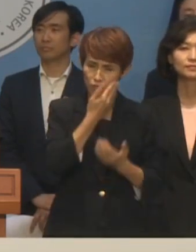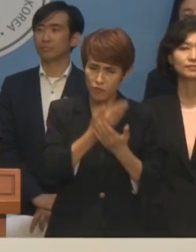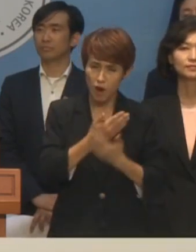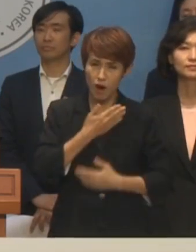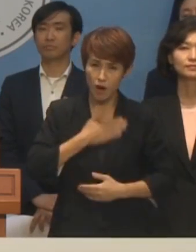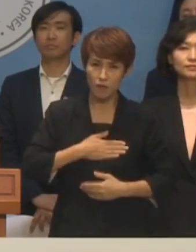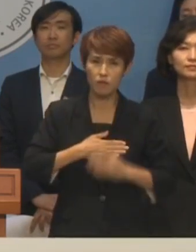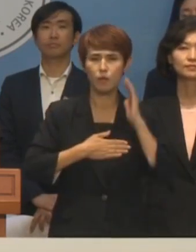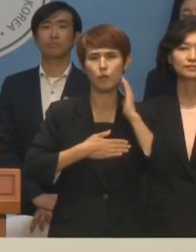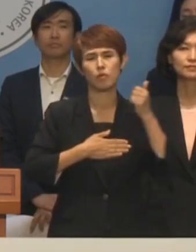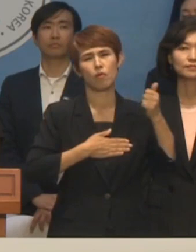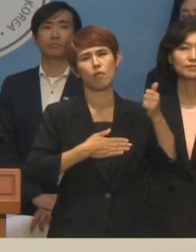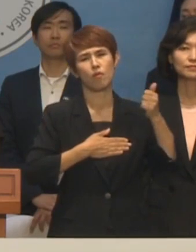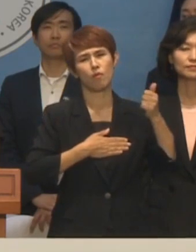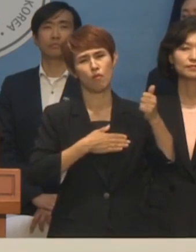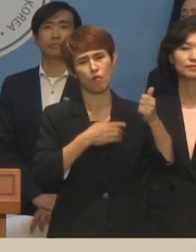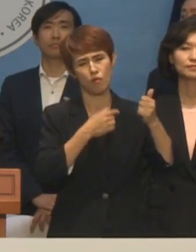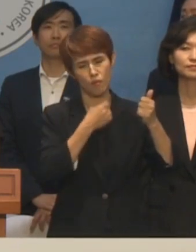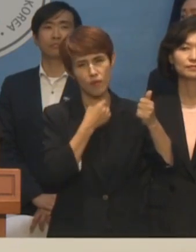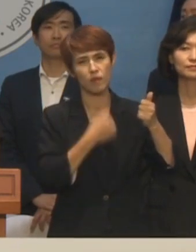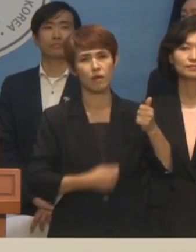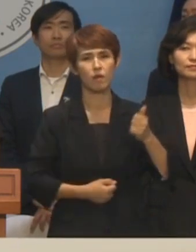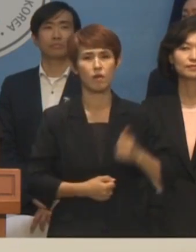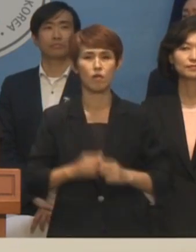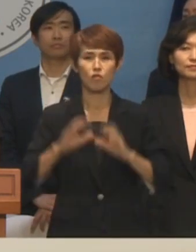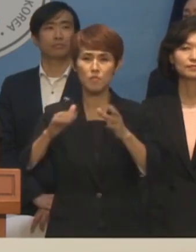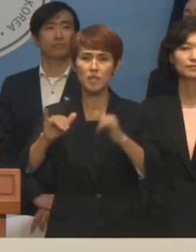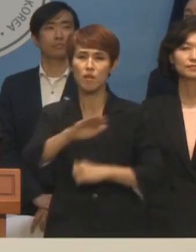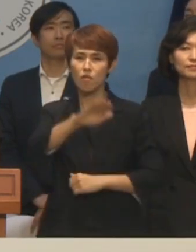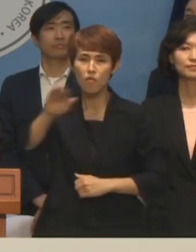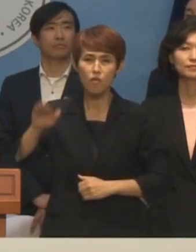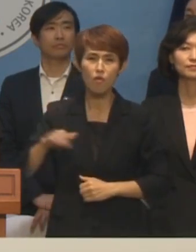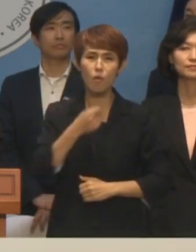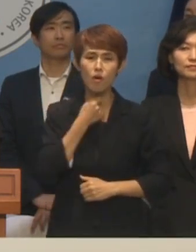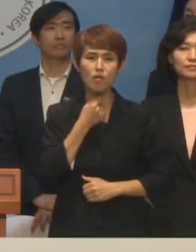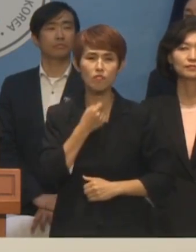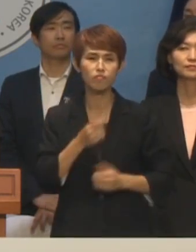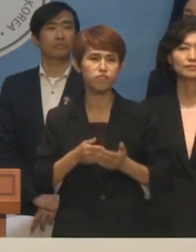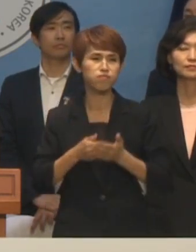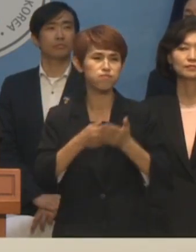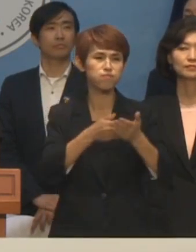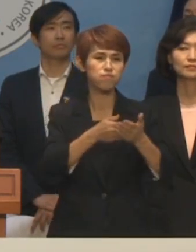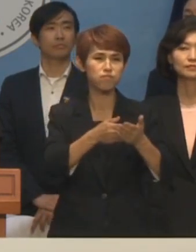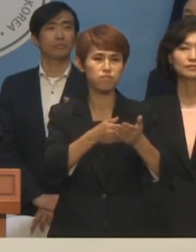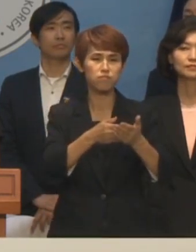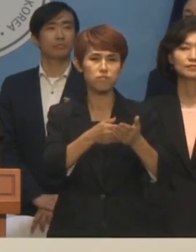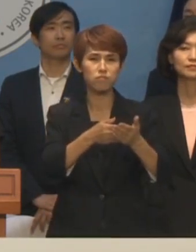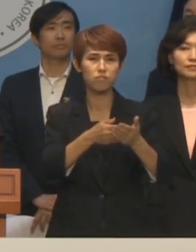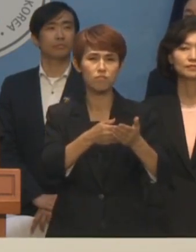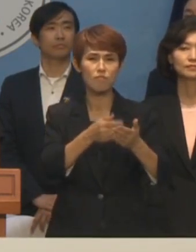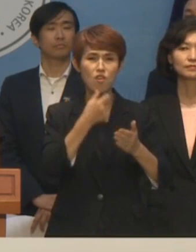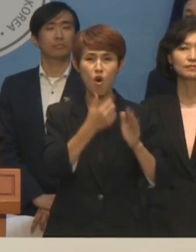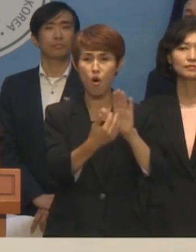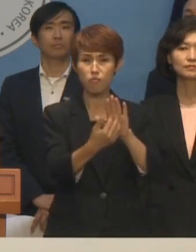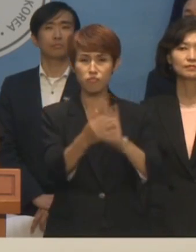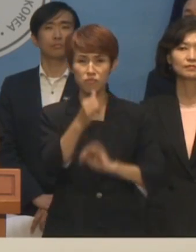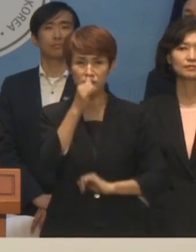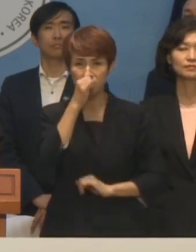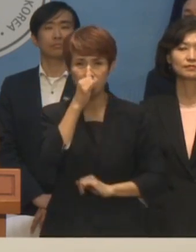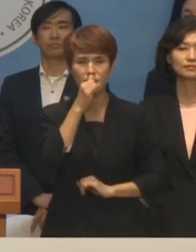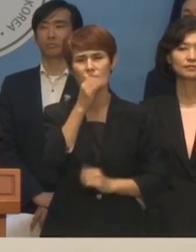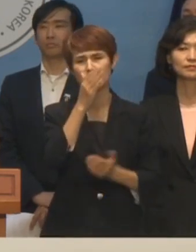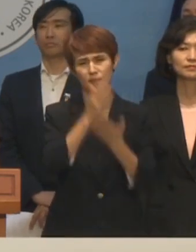대통령, 국민의 목소리를 거부하는 여당이 있는 나라에 살고 싶습니다. 정권의